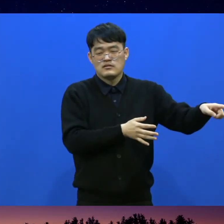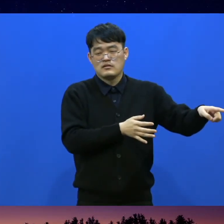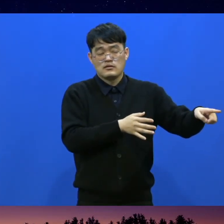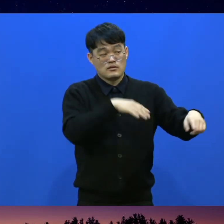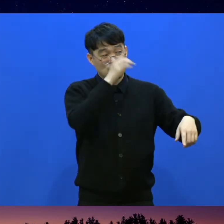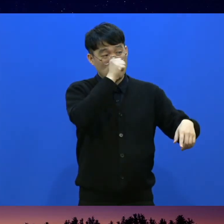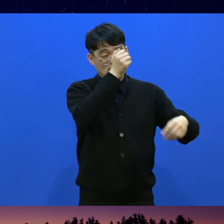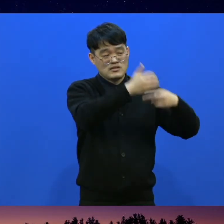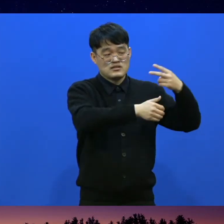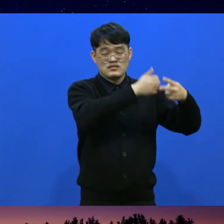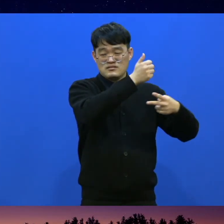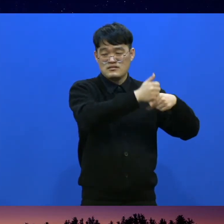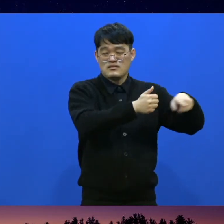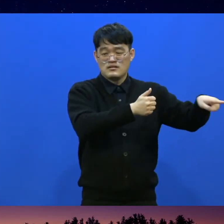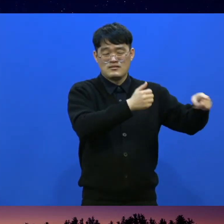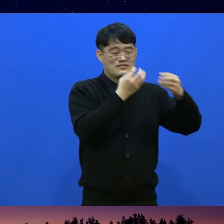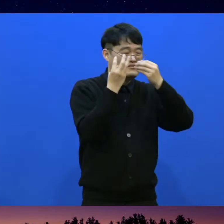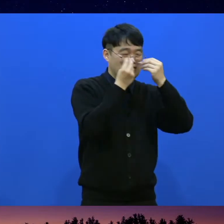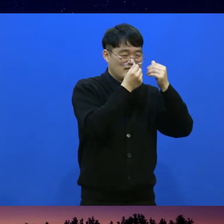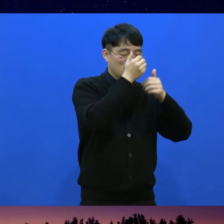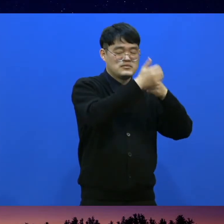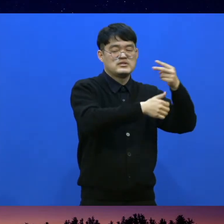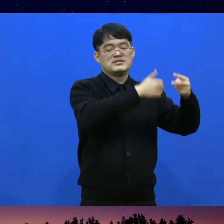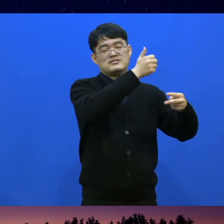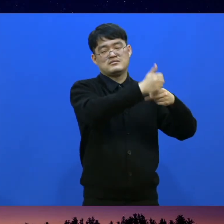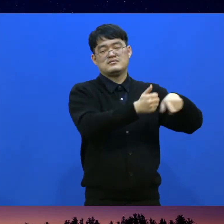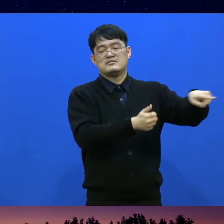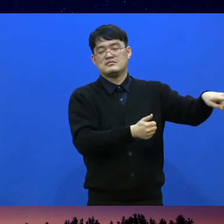있을까요? 그 잡신이지 잡신.